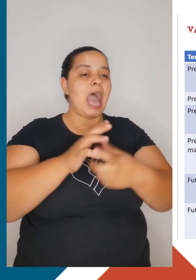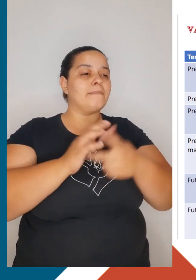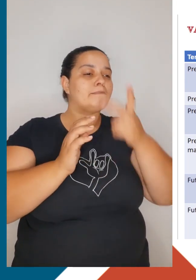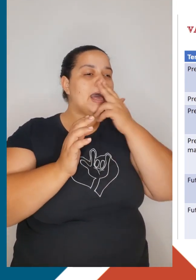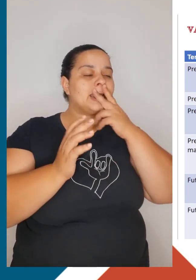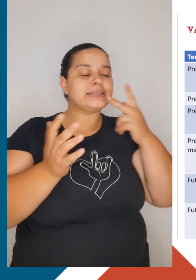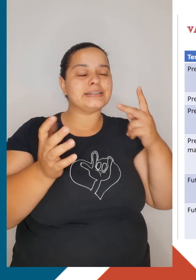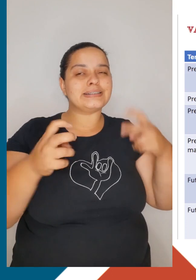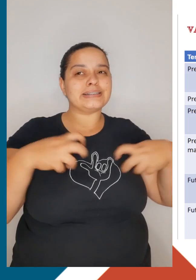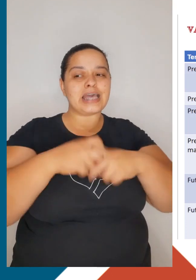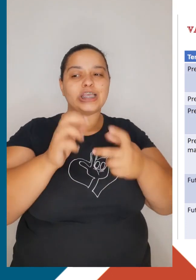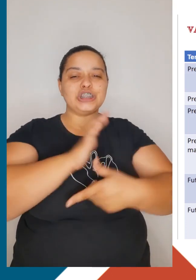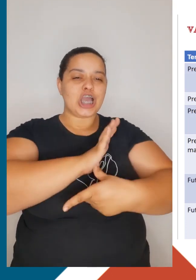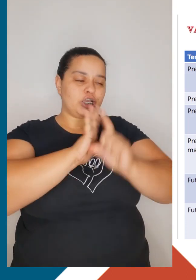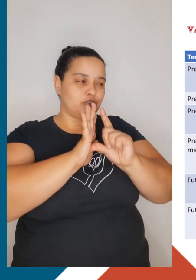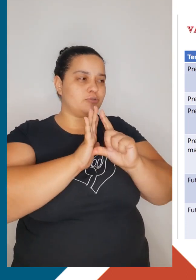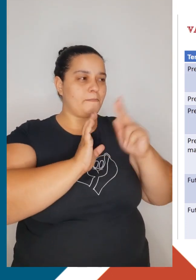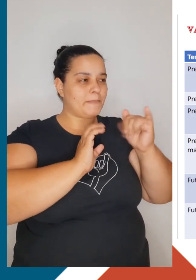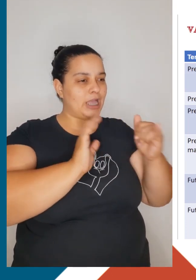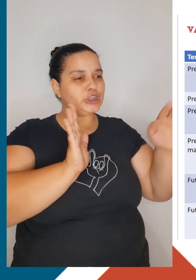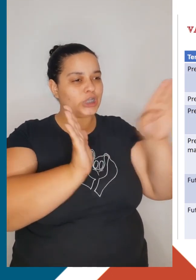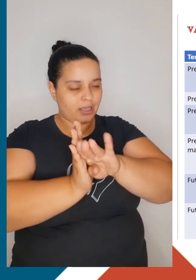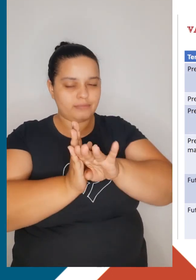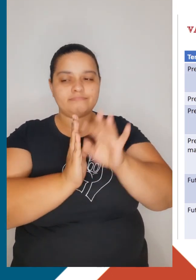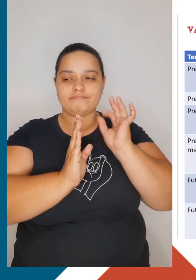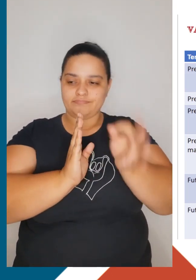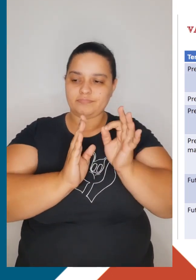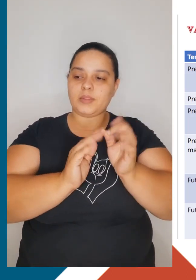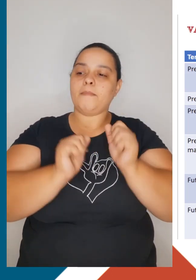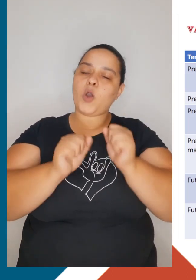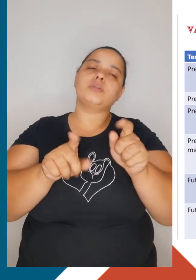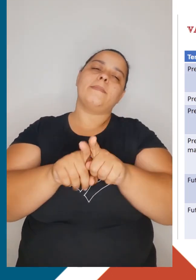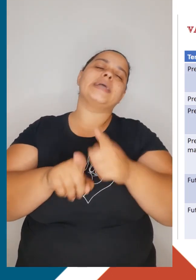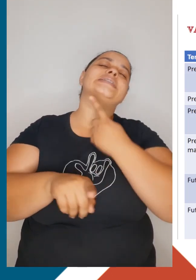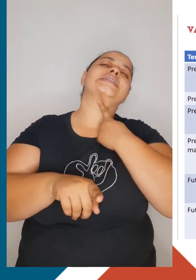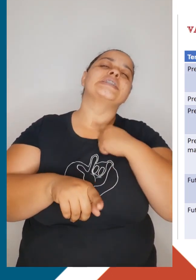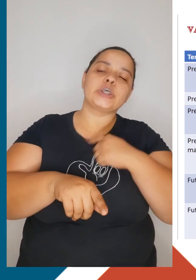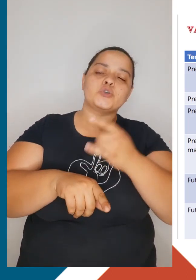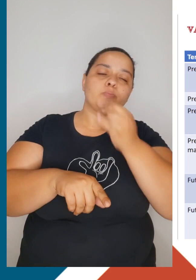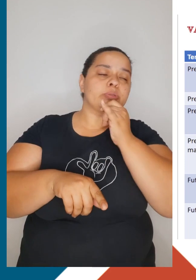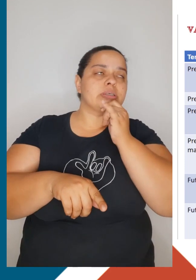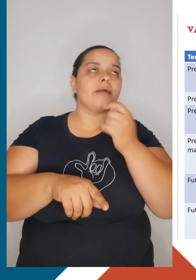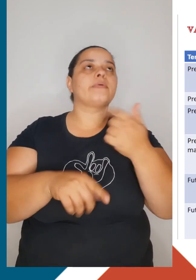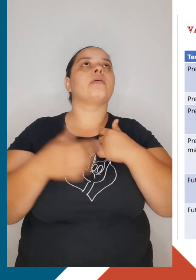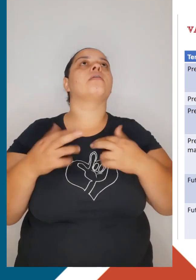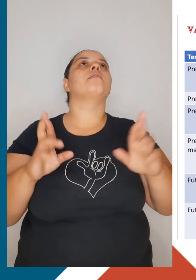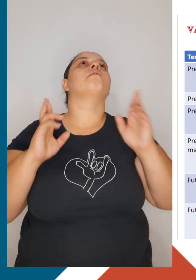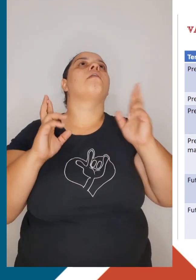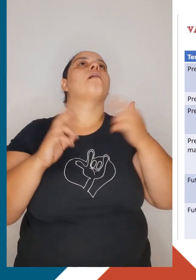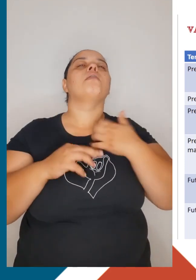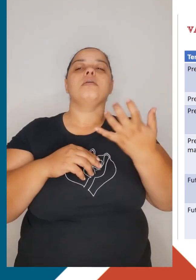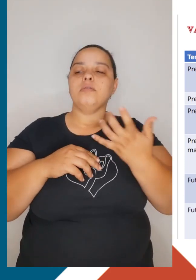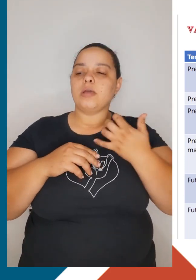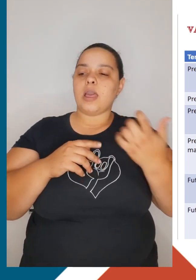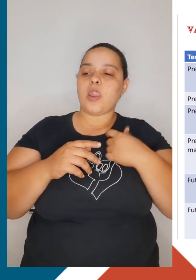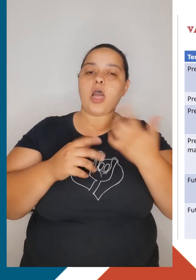ao local. Mas o pretérito mais que perfeito pode também expressar desejo, como nos exemplos quem me dera ou quisera